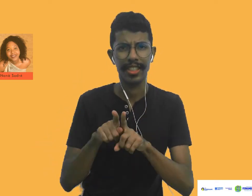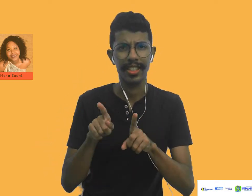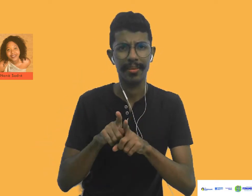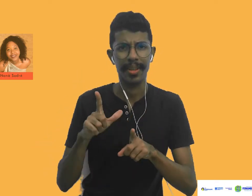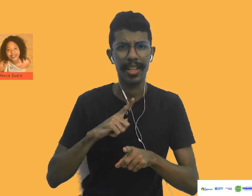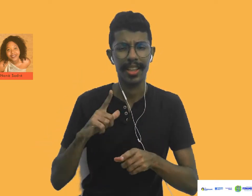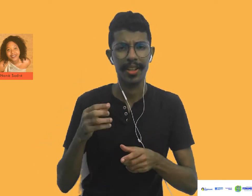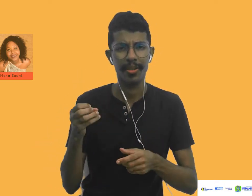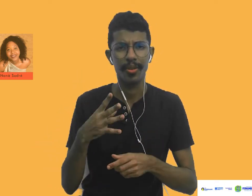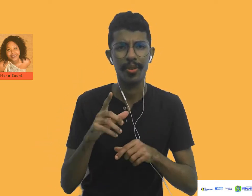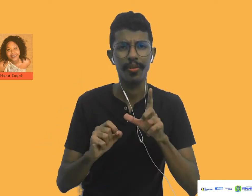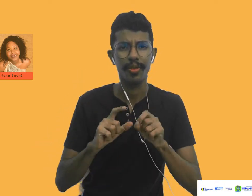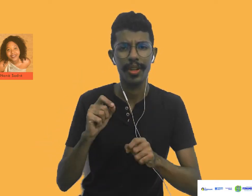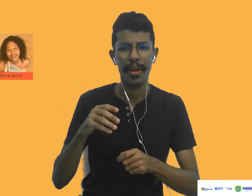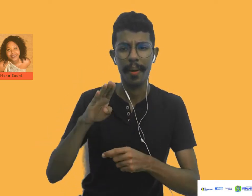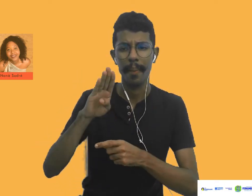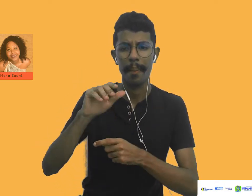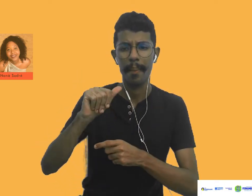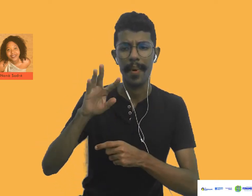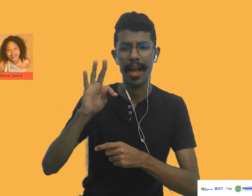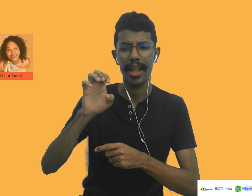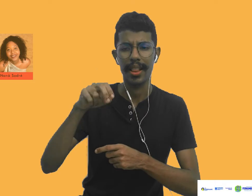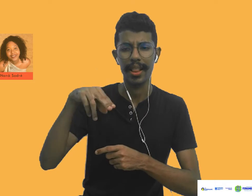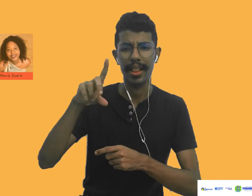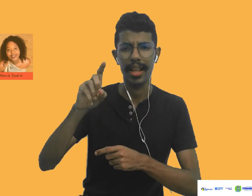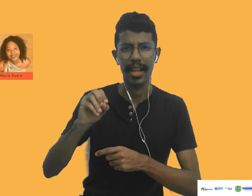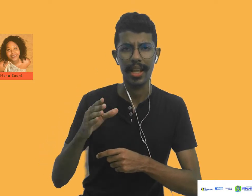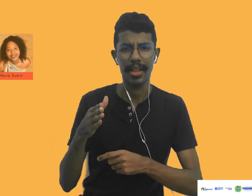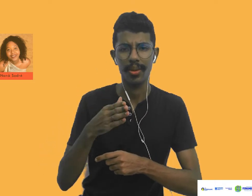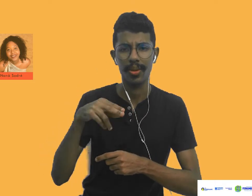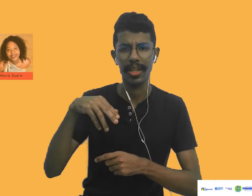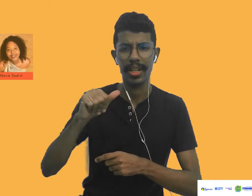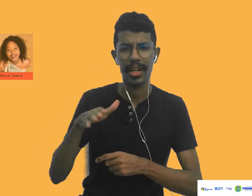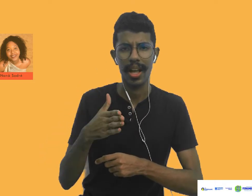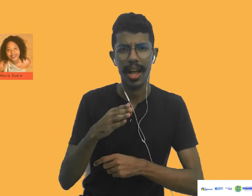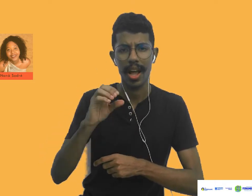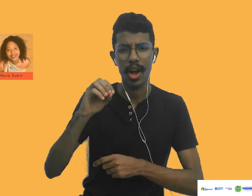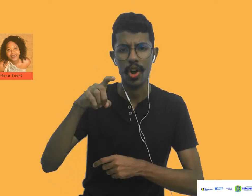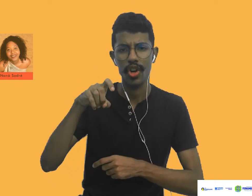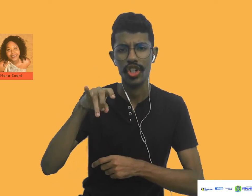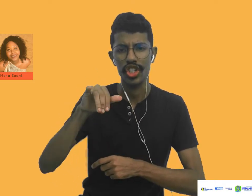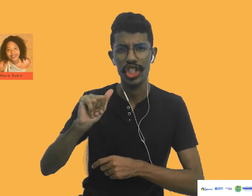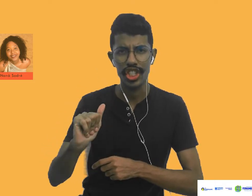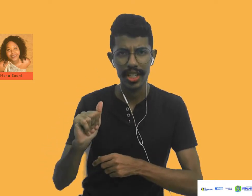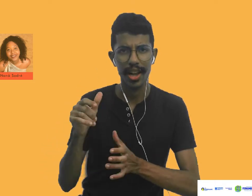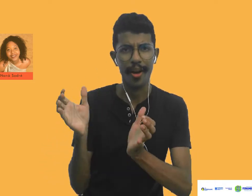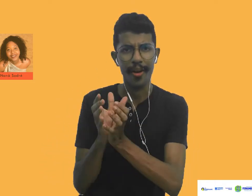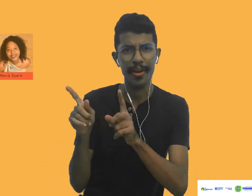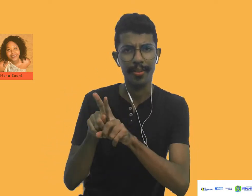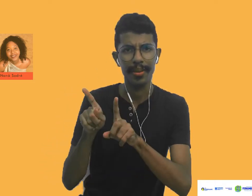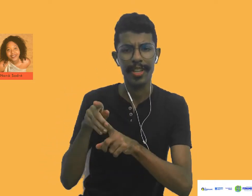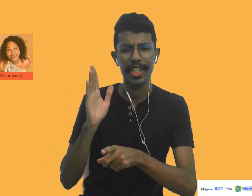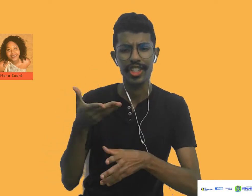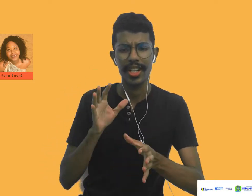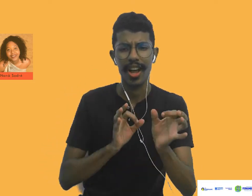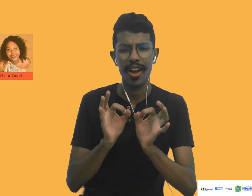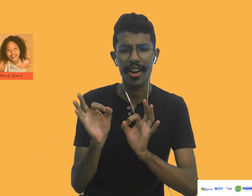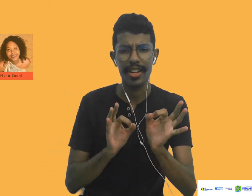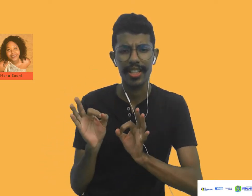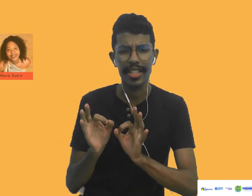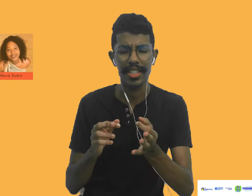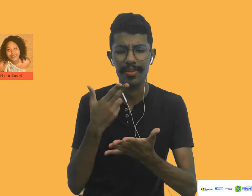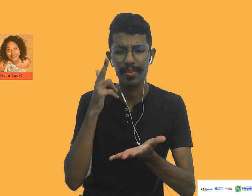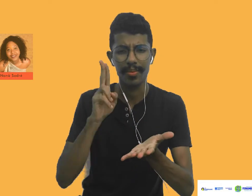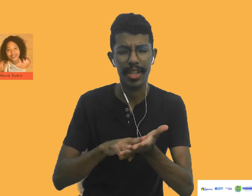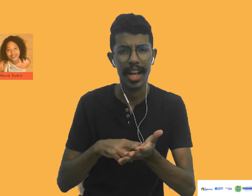tem, né, que agora tem o grupo Batendo o Texto na Coxia, que já tem um movimento, e já está organizando as cartas para